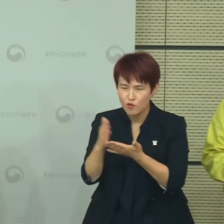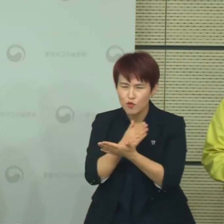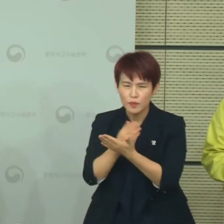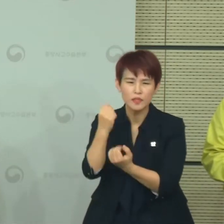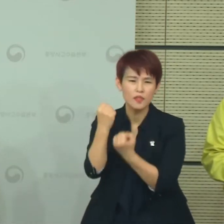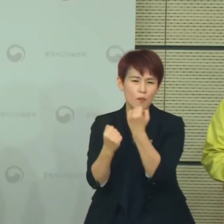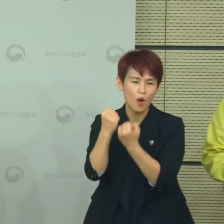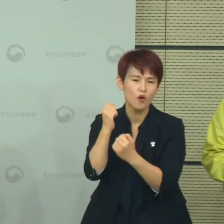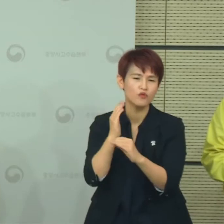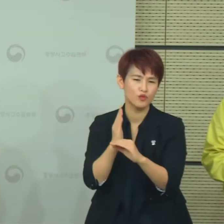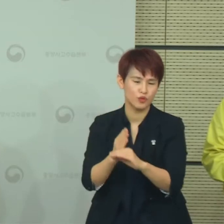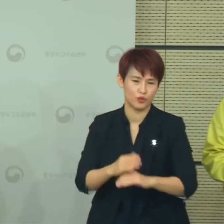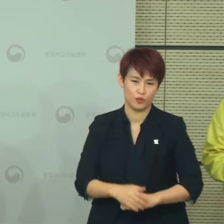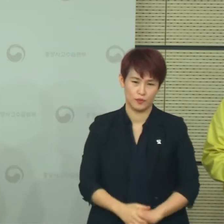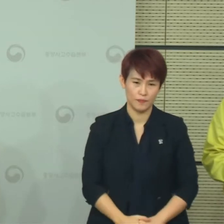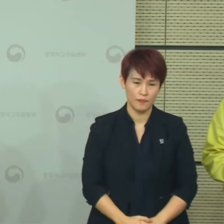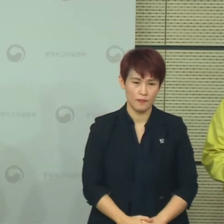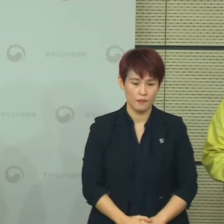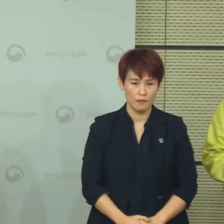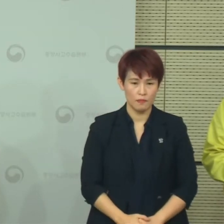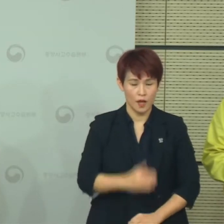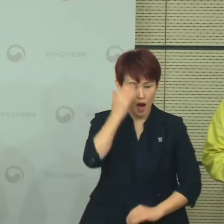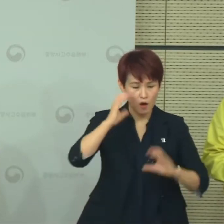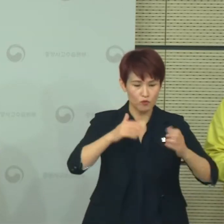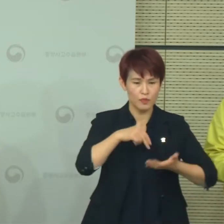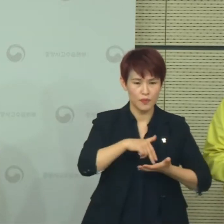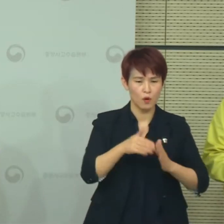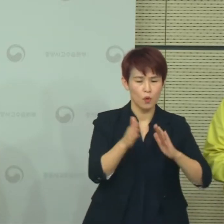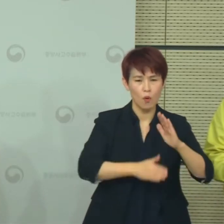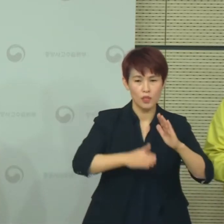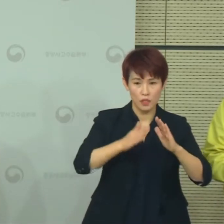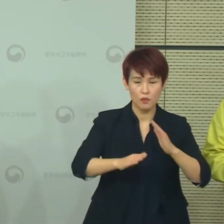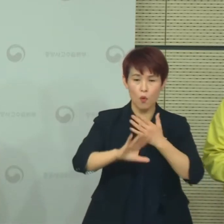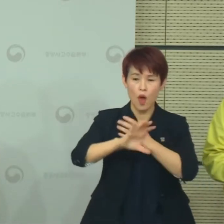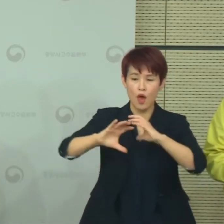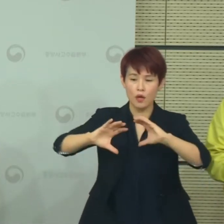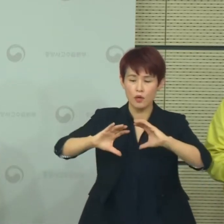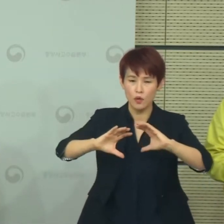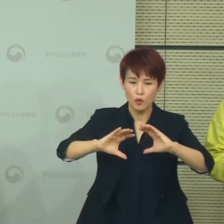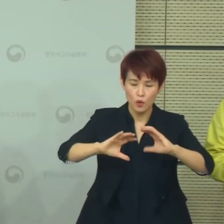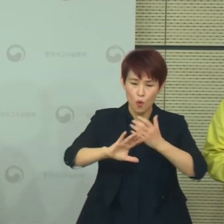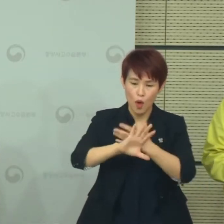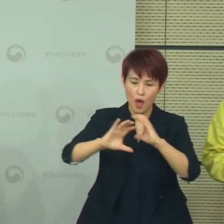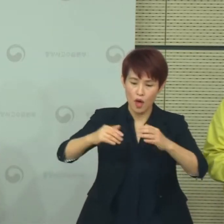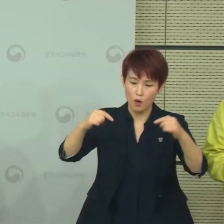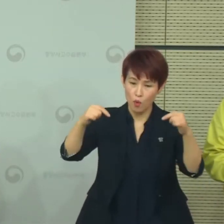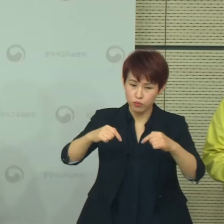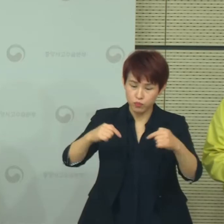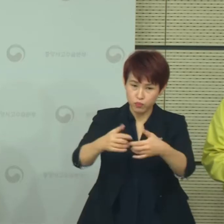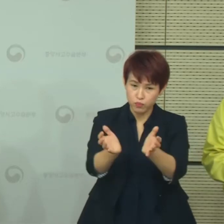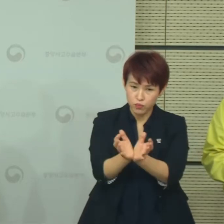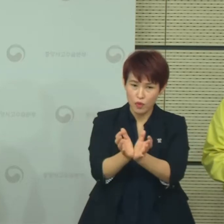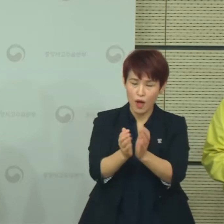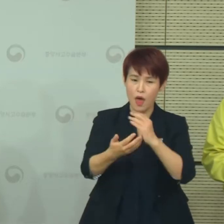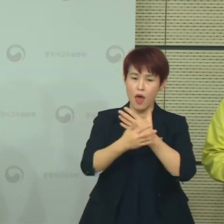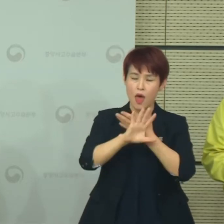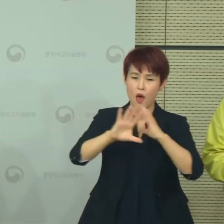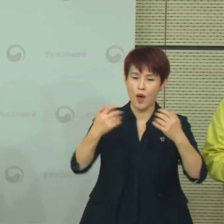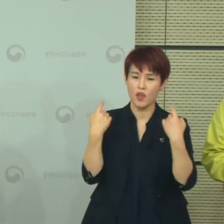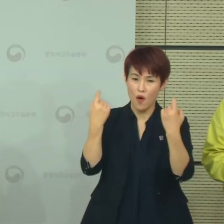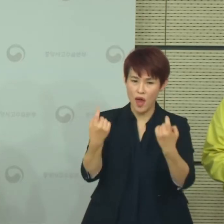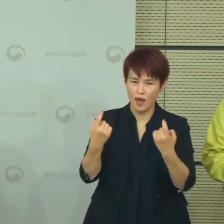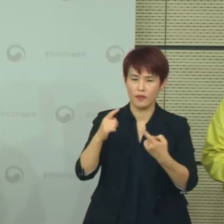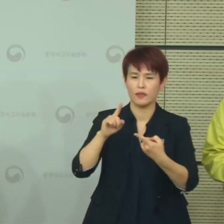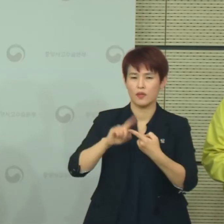해서 설명을 하고 있는 것이고 우리도 현재 공식적으로 외교부가 해외 여행에 대한 경고를 공식적으로 하는